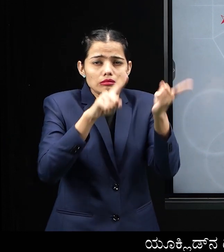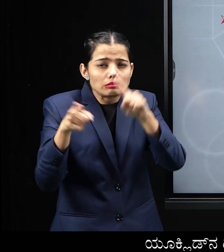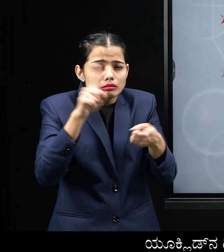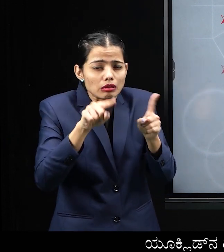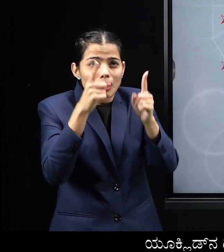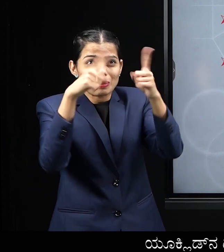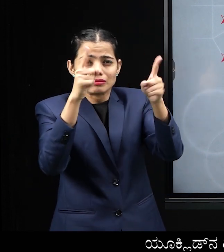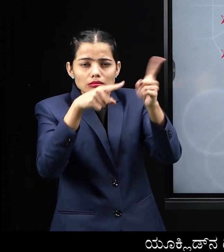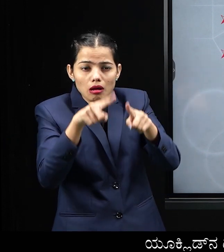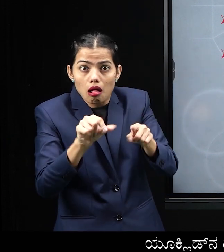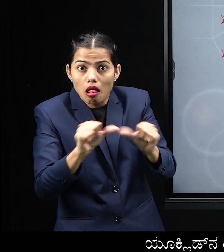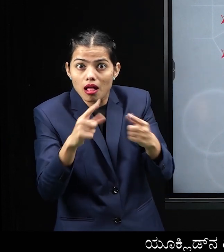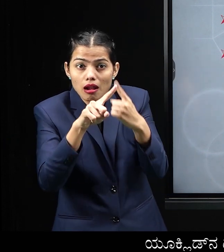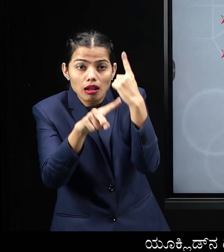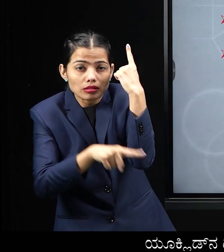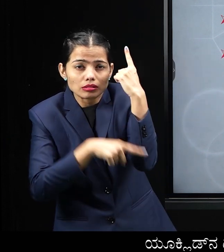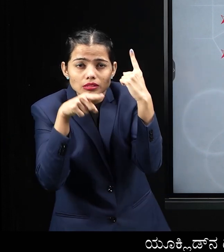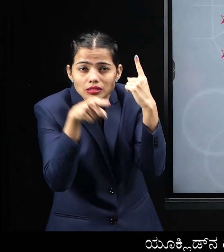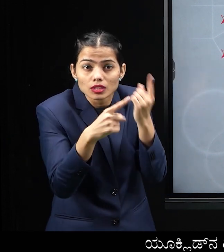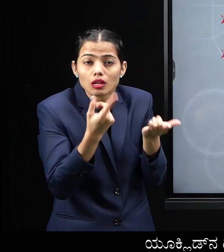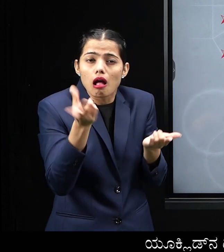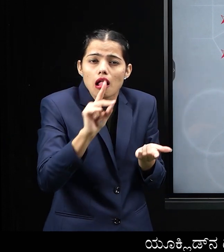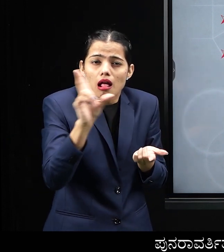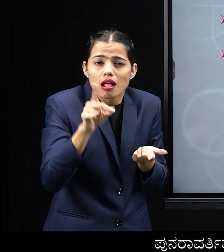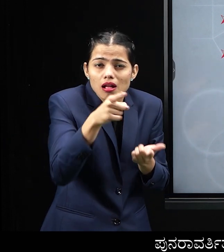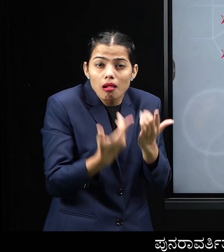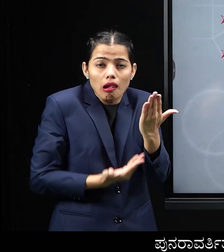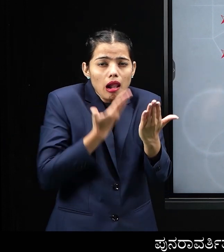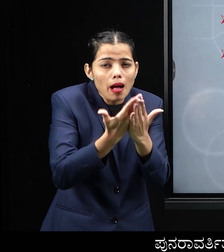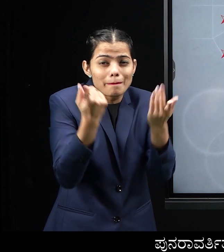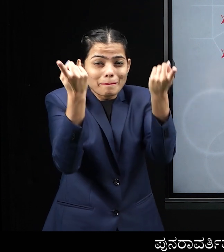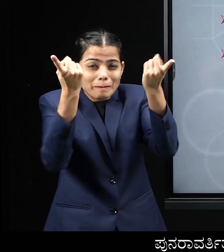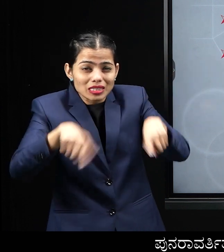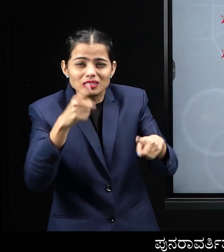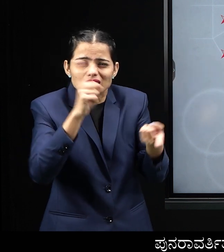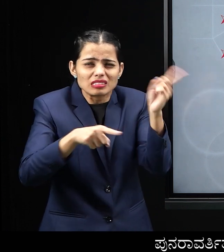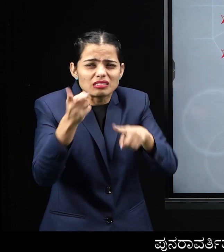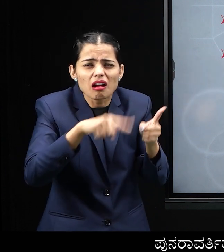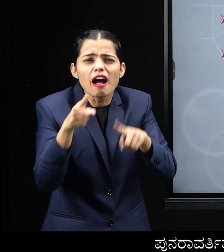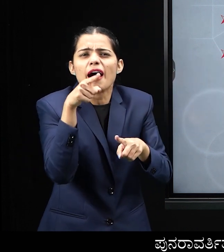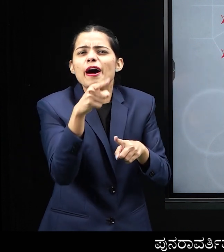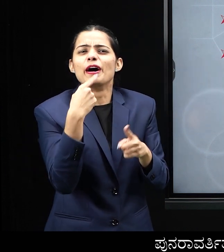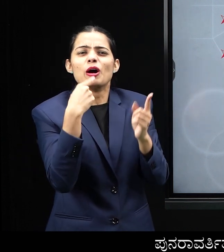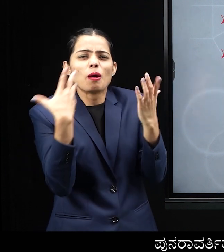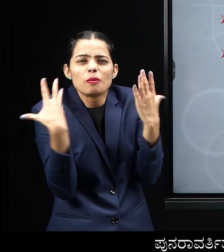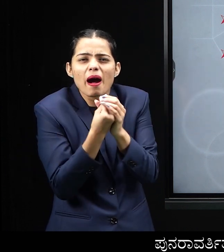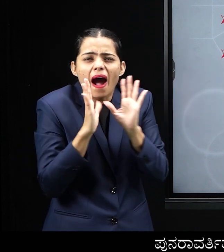ಡಿವಿಷನ್ ಅಲ್ಗಾರಿದಮ್ ಎಂಬುದು ಡಿವಿಷನ್ ಲೆಮ್ಮಾದ ಪುನರಾವರ್ತಿತ ಅನ್ವಯವಾಗಿದ್ದು ನಾವು ಶೂನ್ಯ